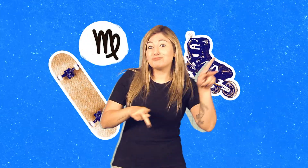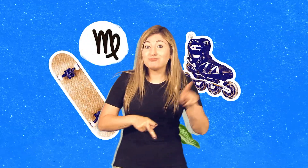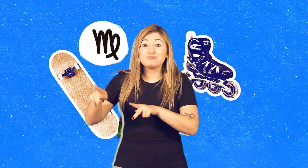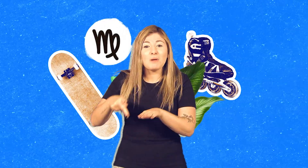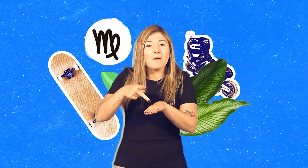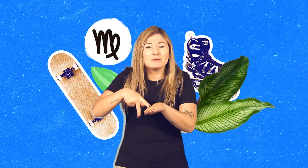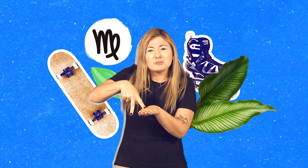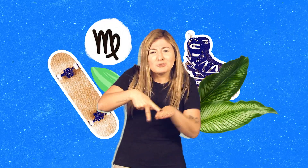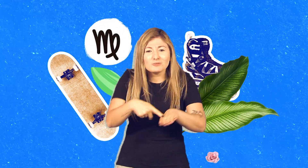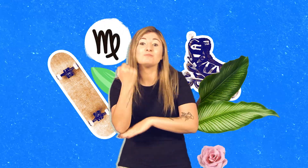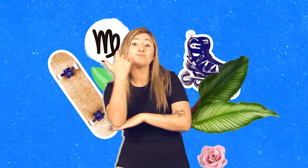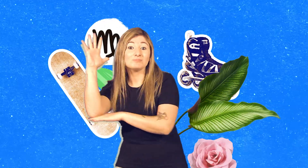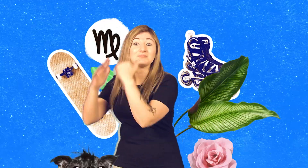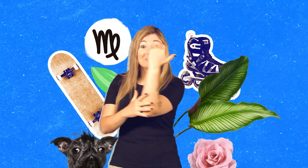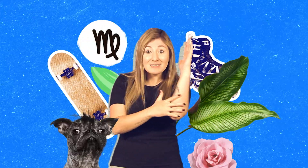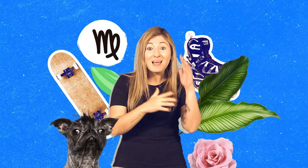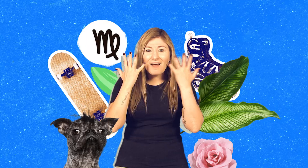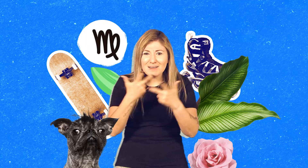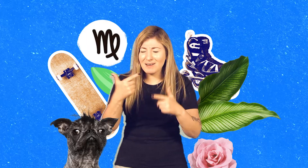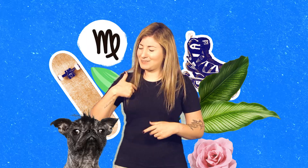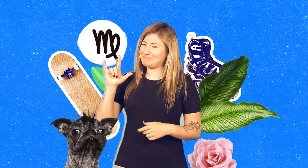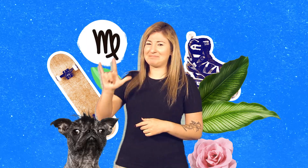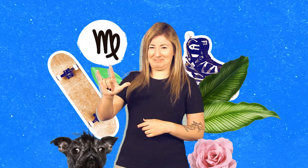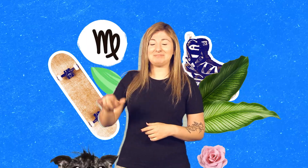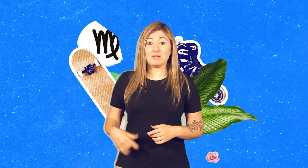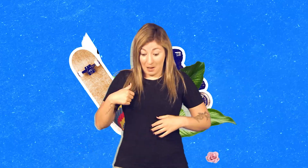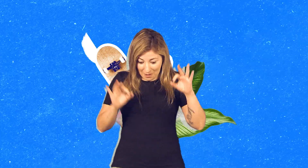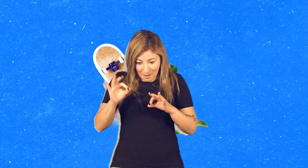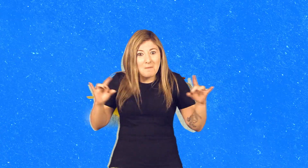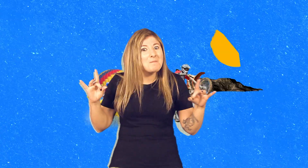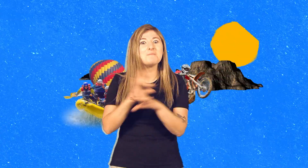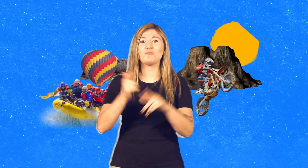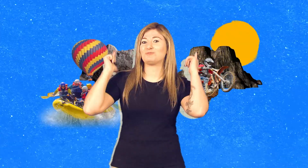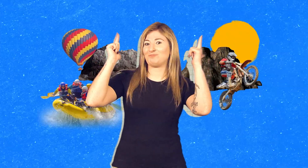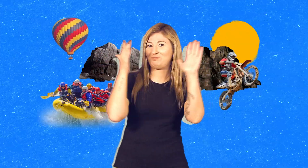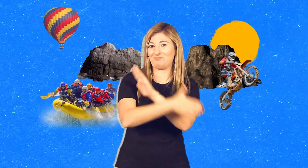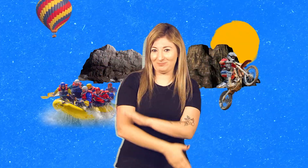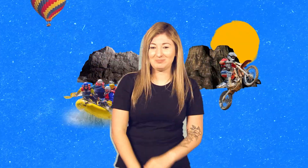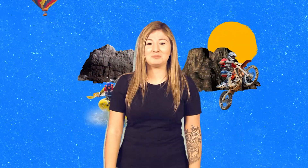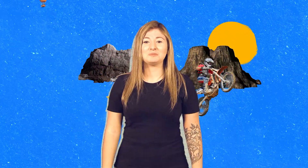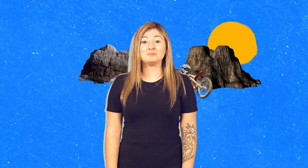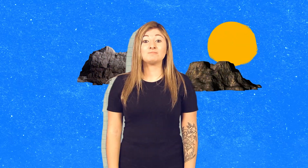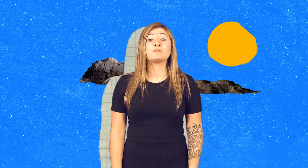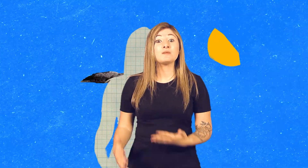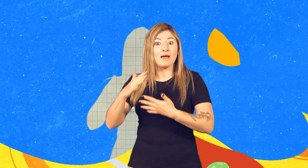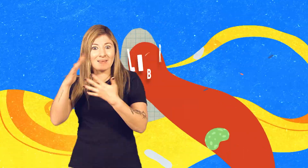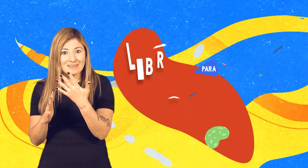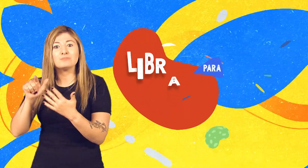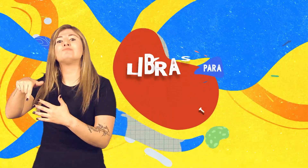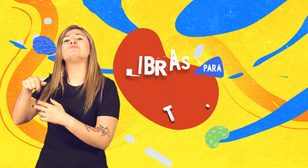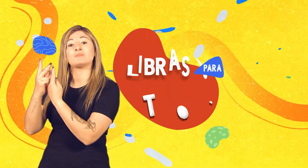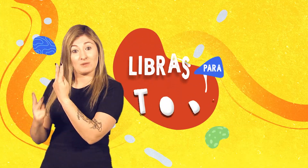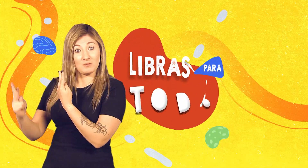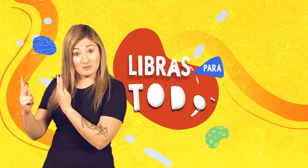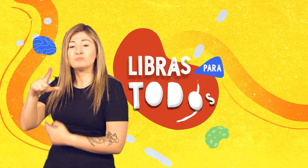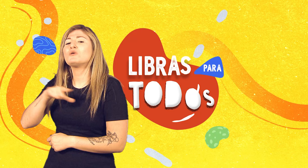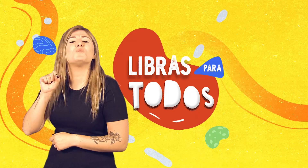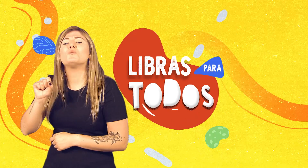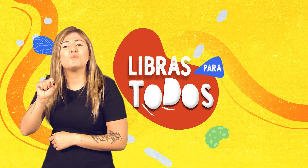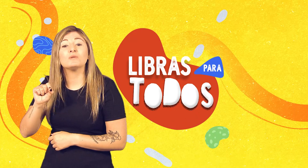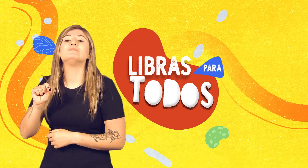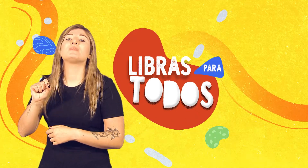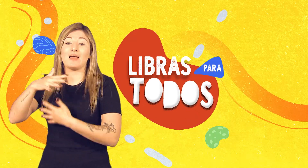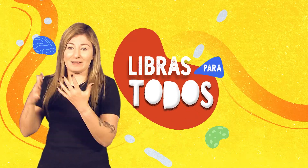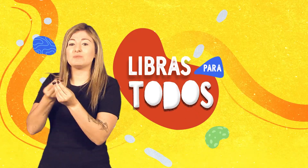Patinadora, skatista, amante da natureza e dos animais, estou sempre pronta para uma nova aventura. Estarei à frente do Libras para